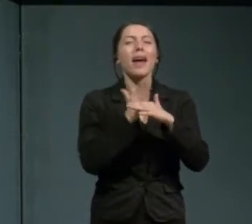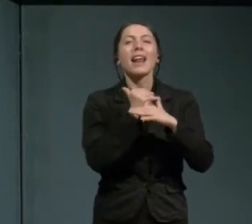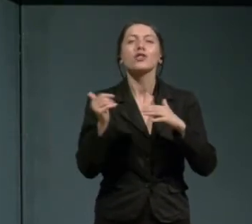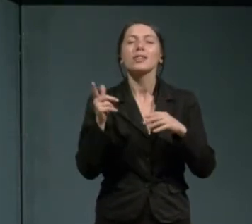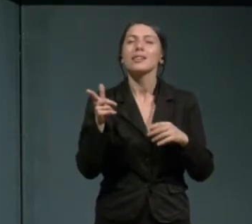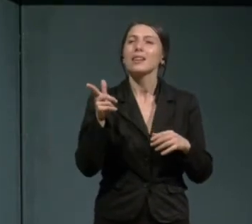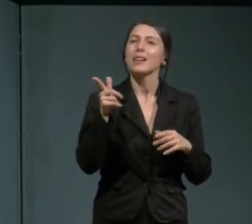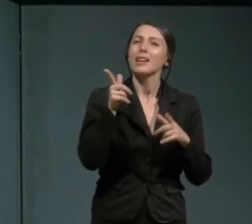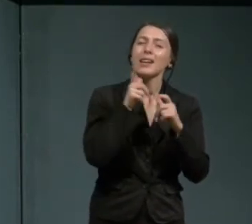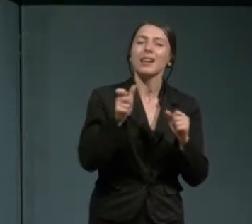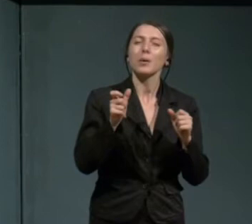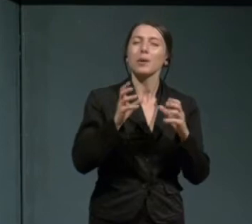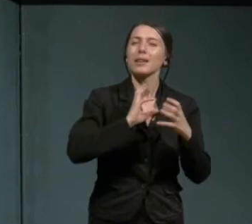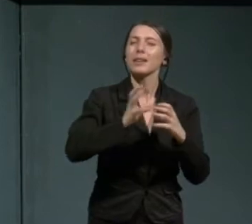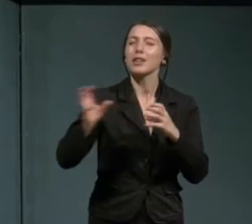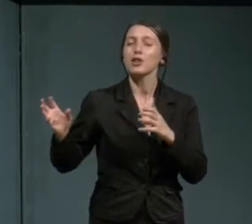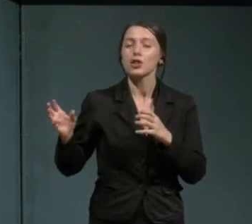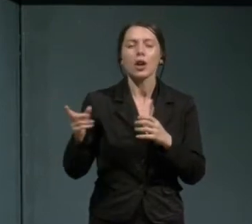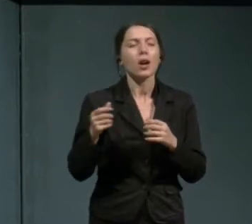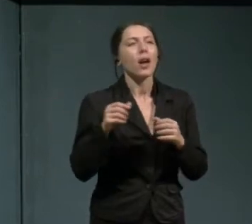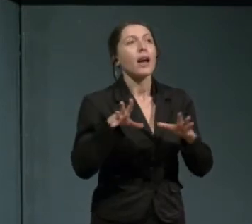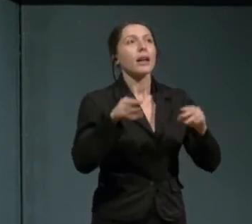da una forma di preziosismo